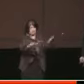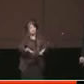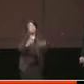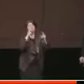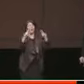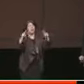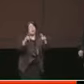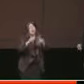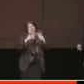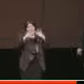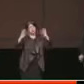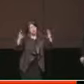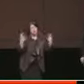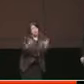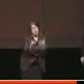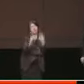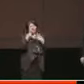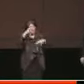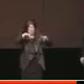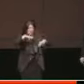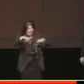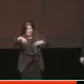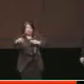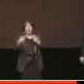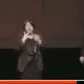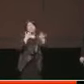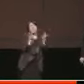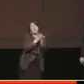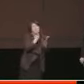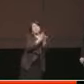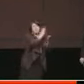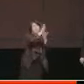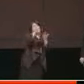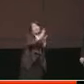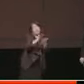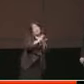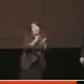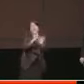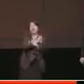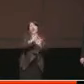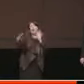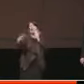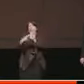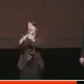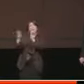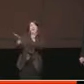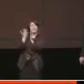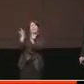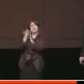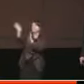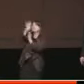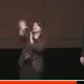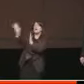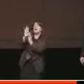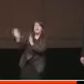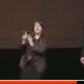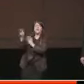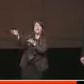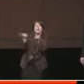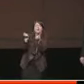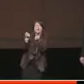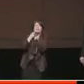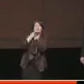rotonde ci sarà una biblioteca e una libreria così giusto per mettere per puntualizzare che sarà gestita